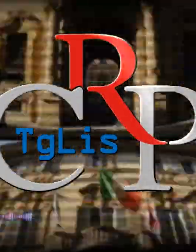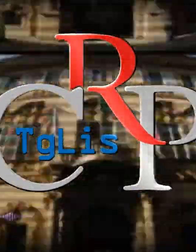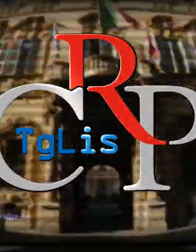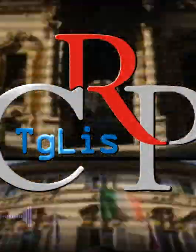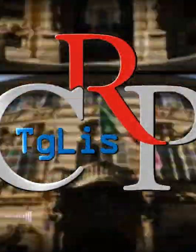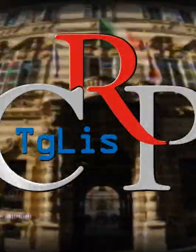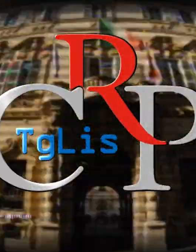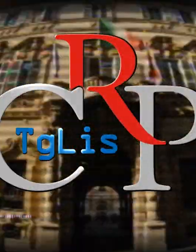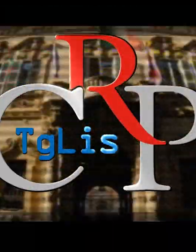Costa